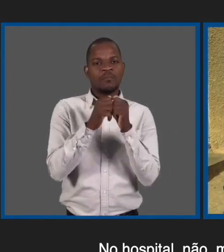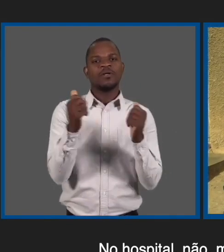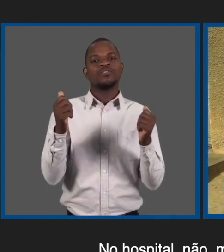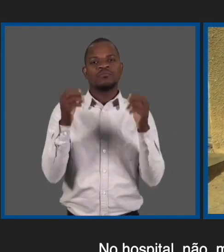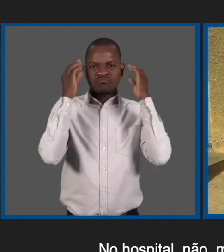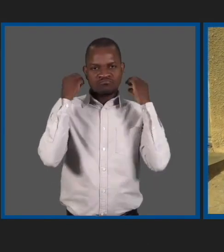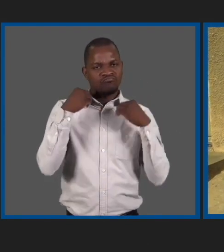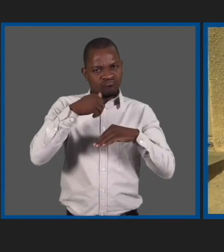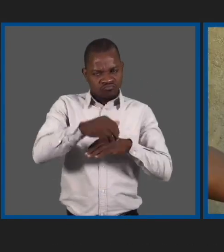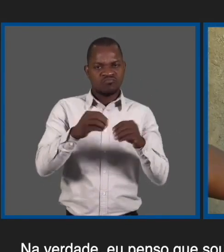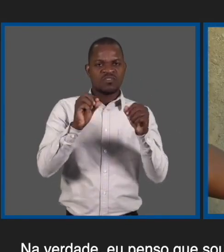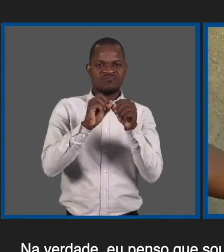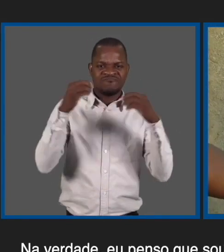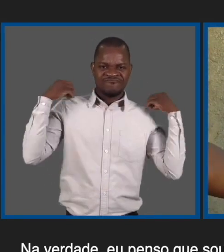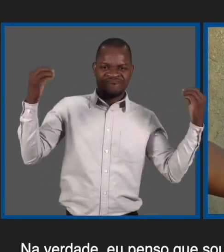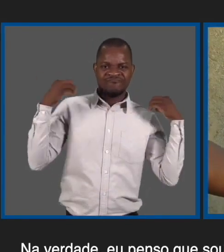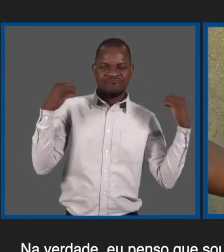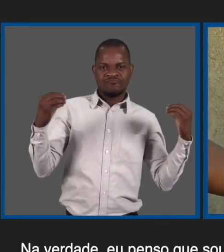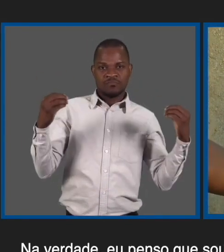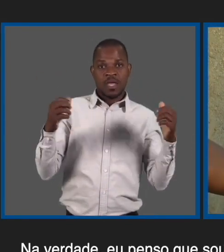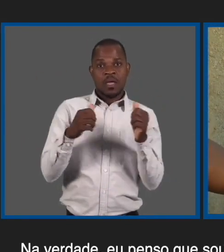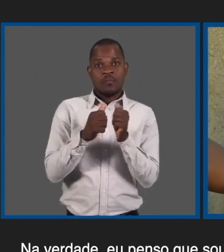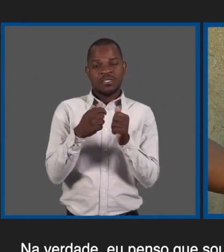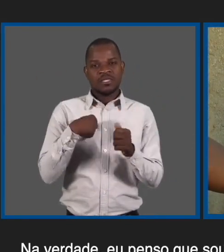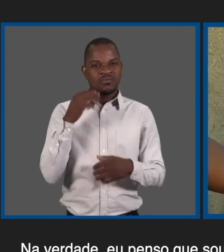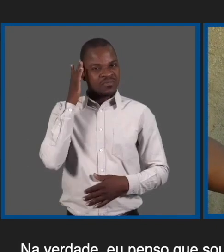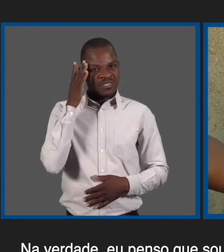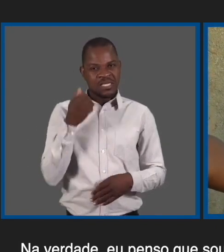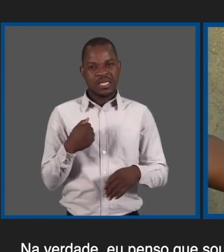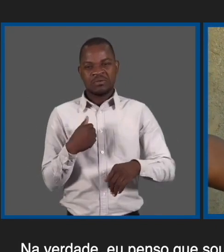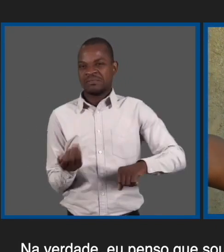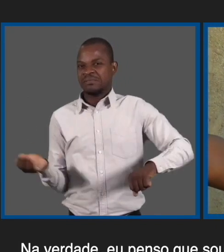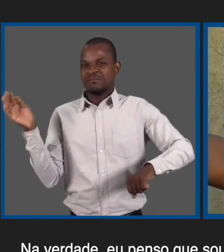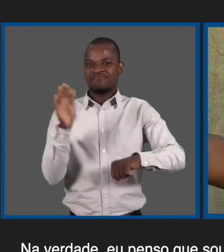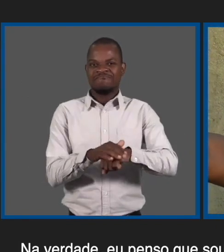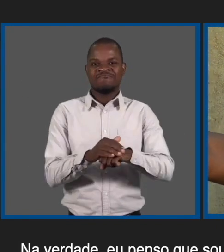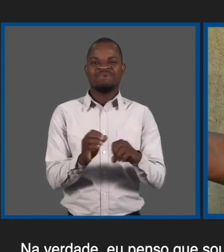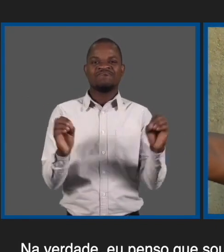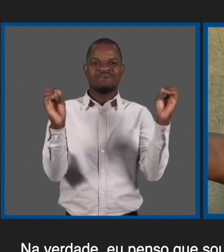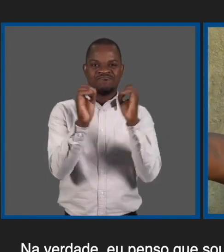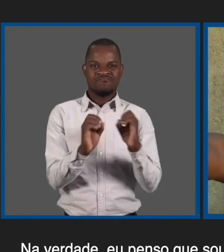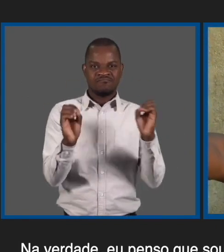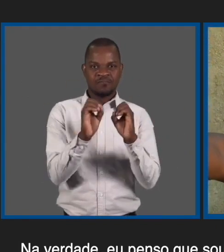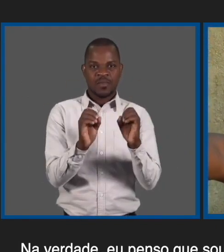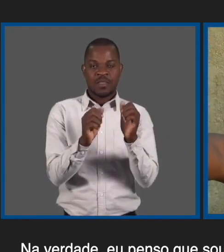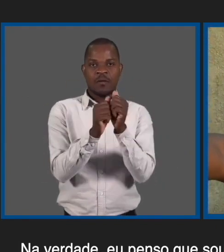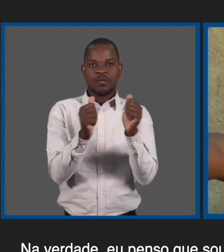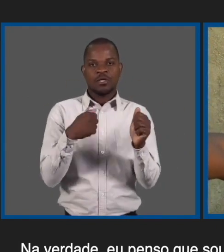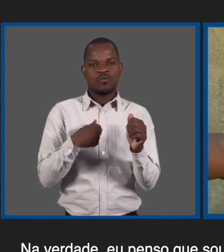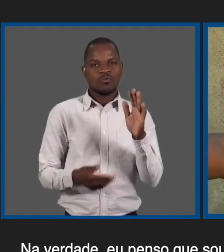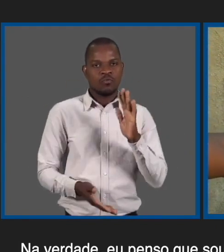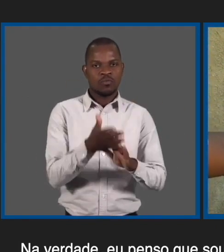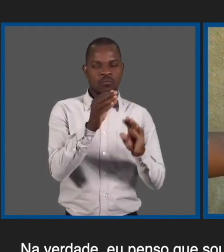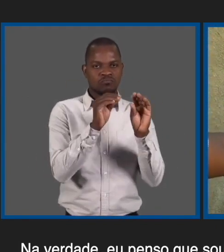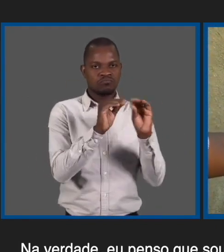chorando eles fazem. Na verdade, eu acho que sou péssima nem para fazer fisioterapia porque muitas das vezes se eu pegar a criança